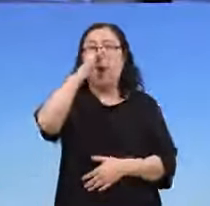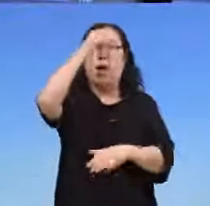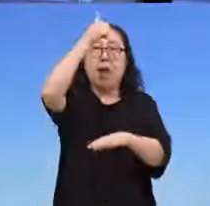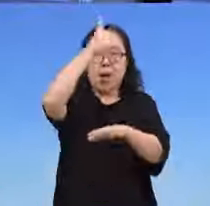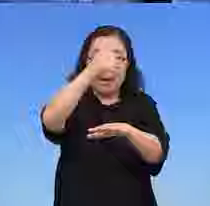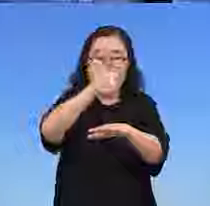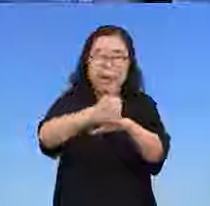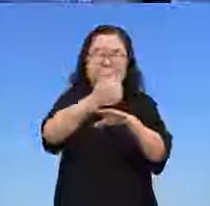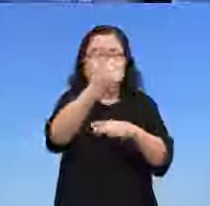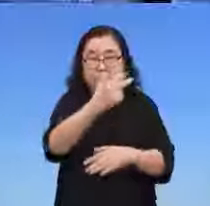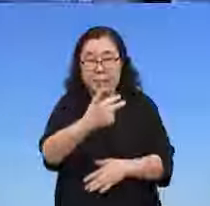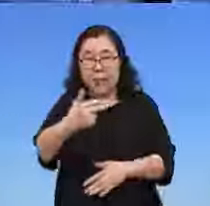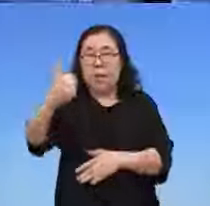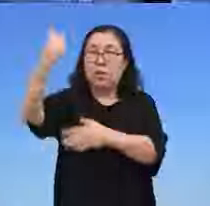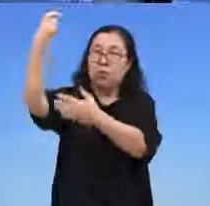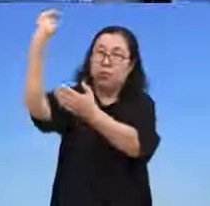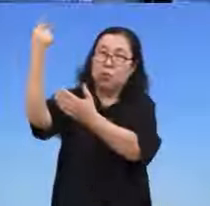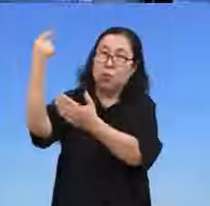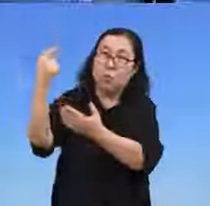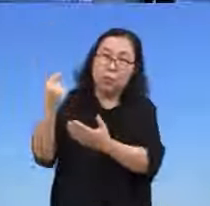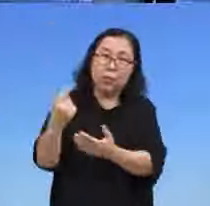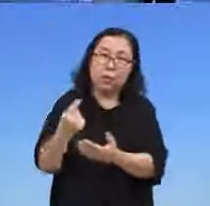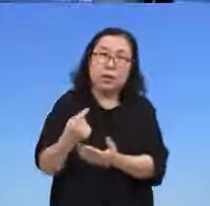마침내 주 오셔서